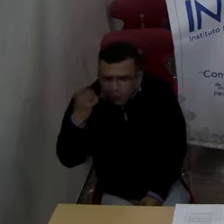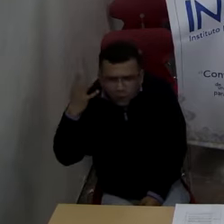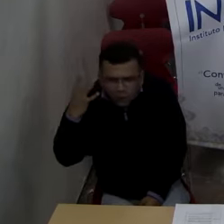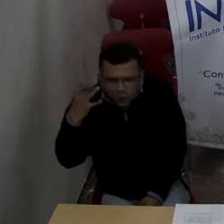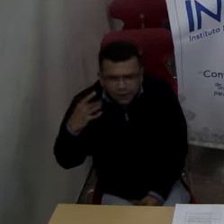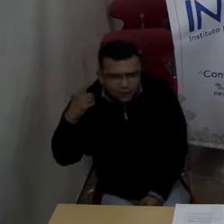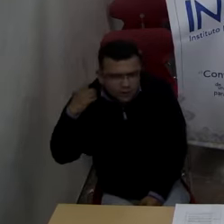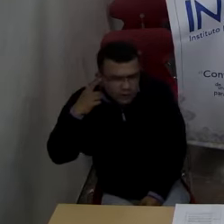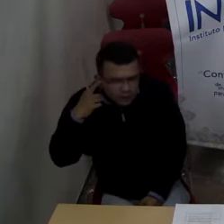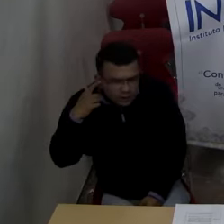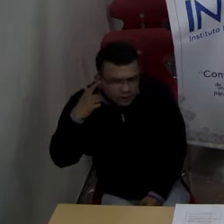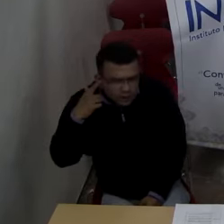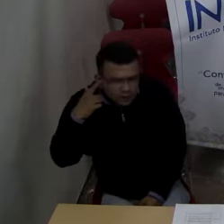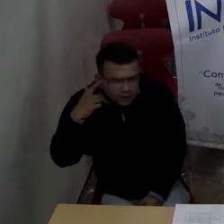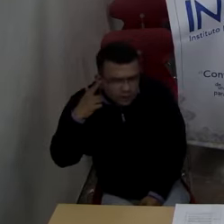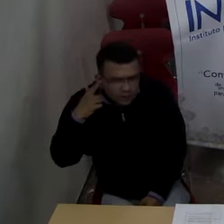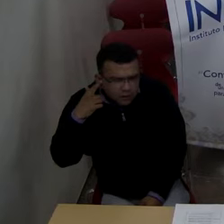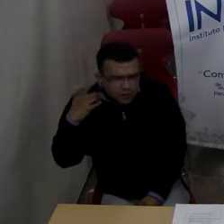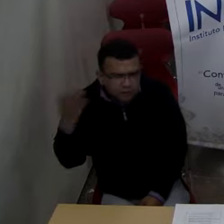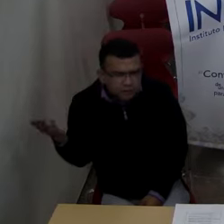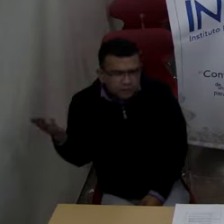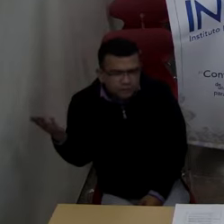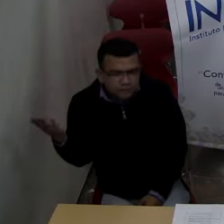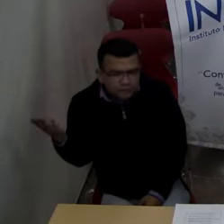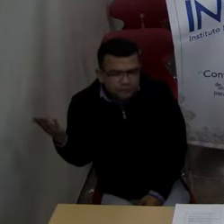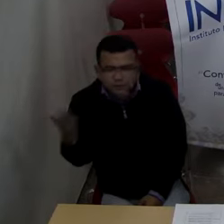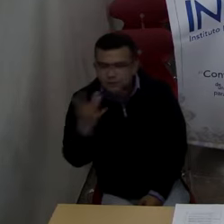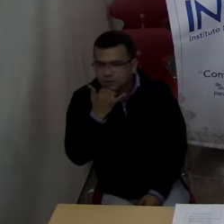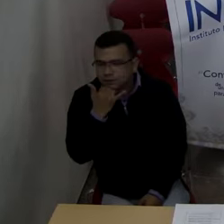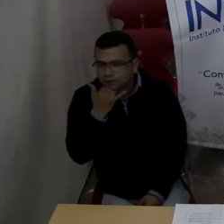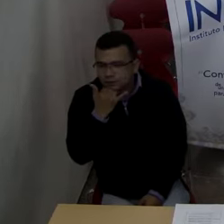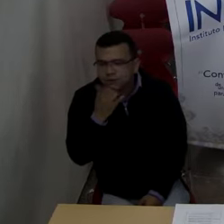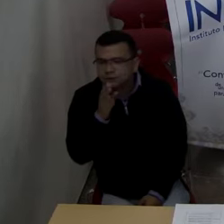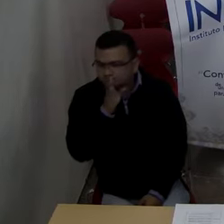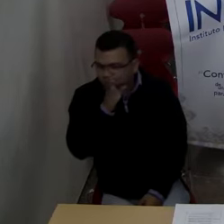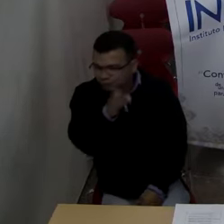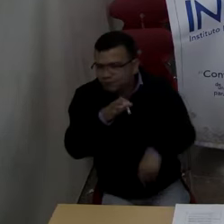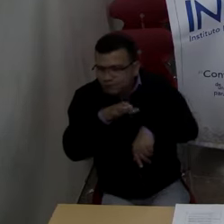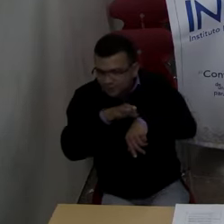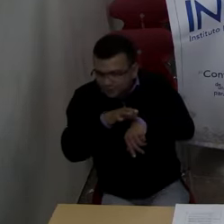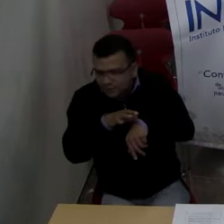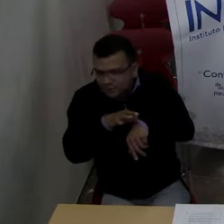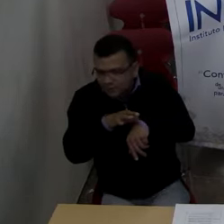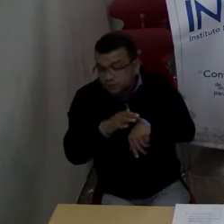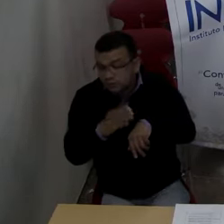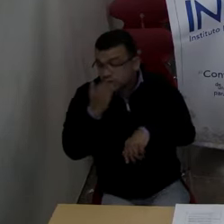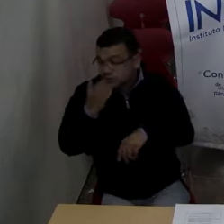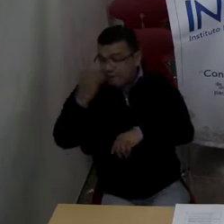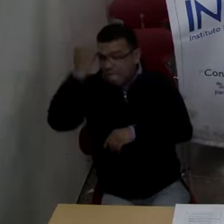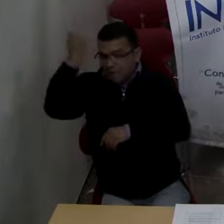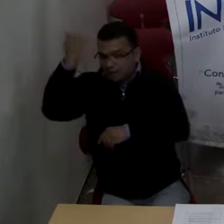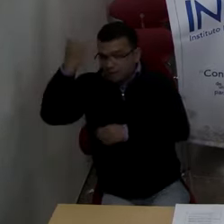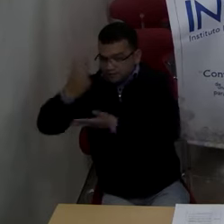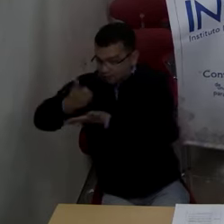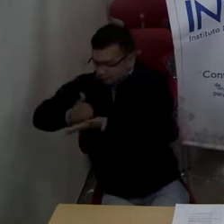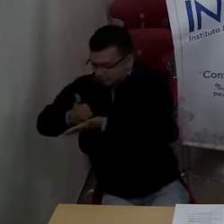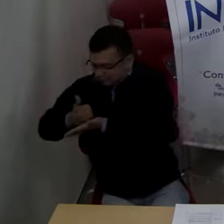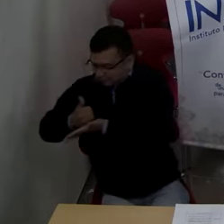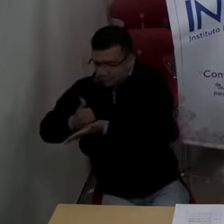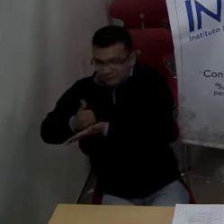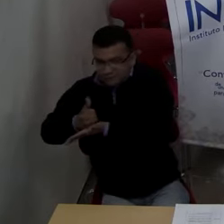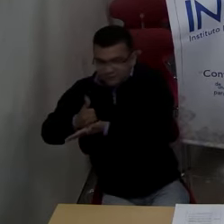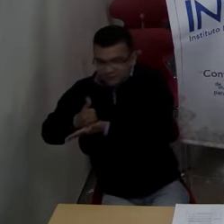especializada. Debemos evitar los remedios caseros, la automedicación, el